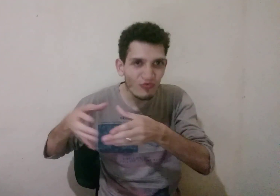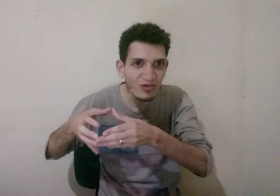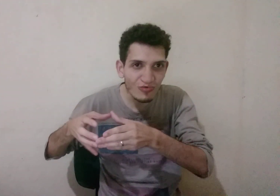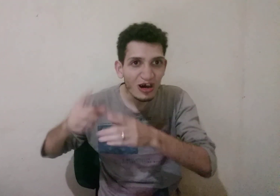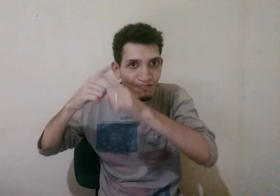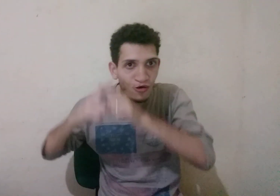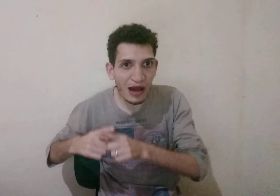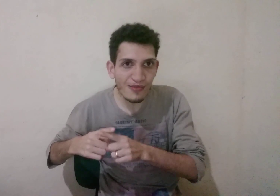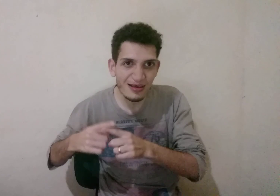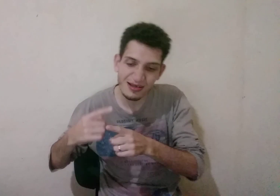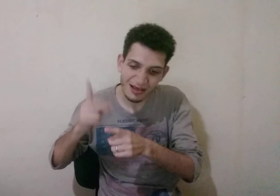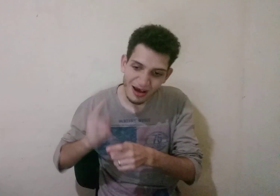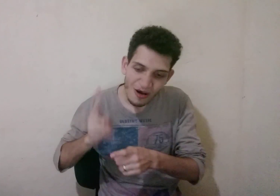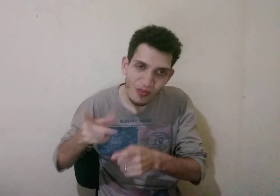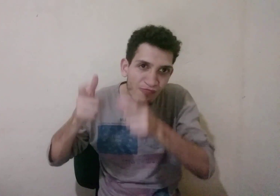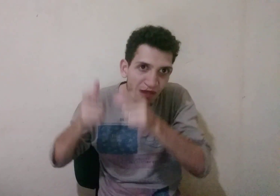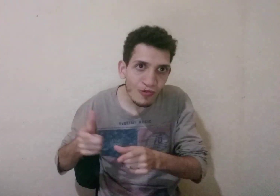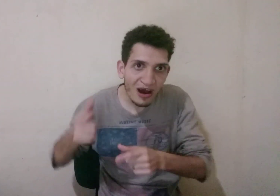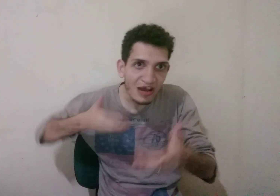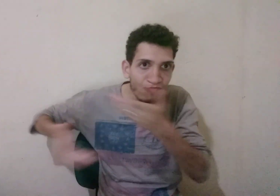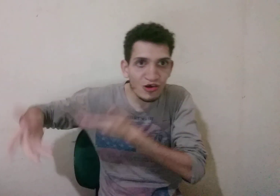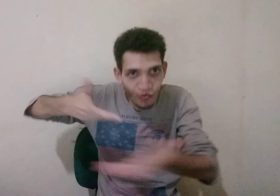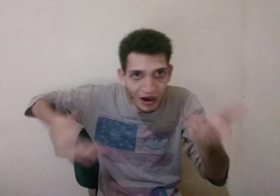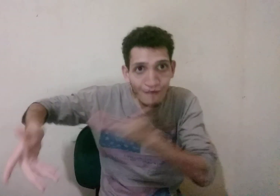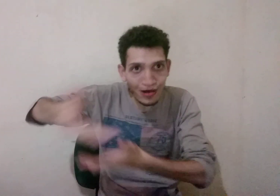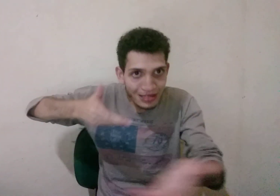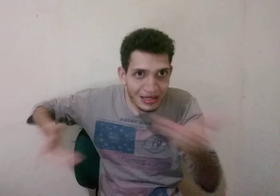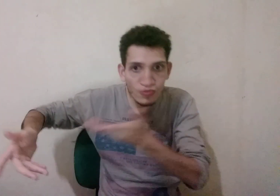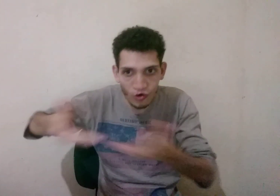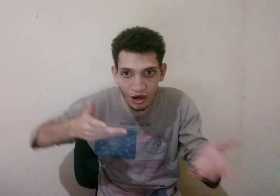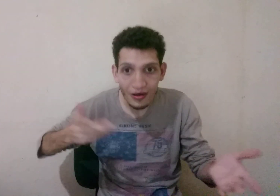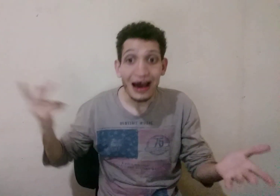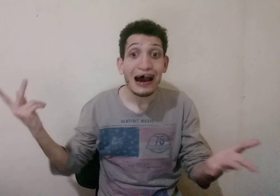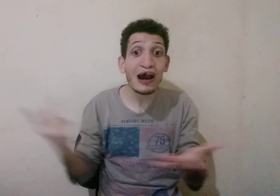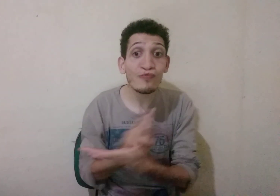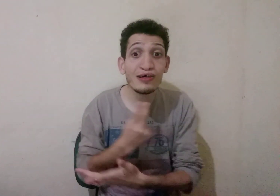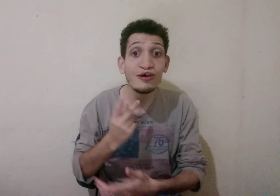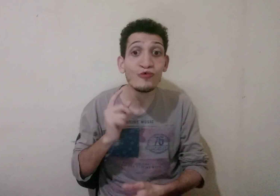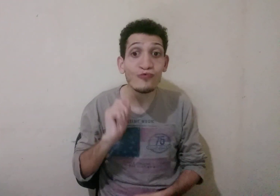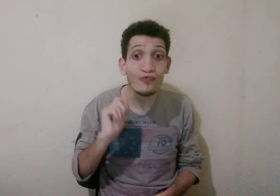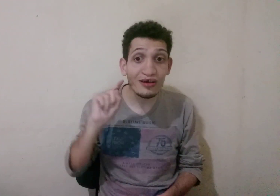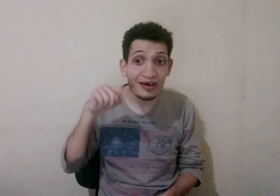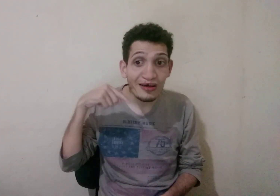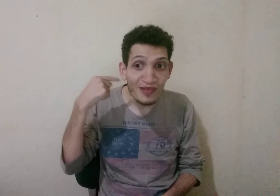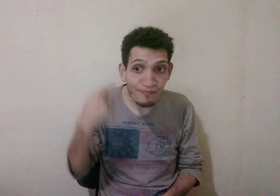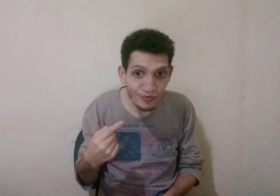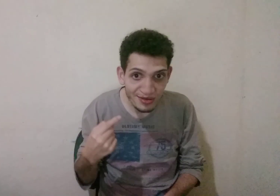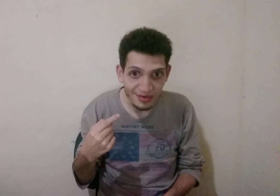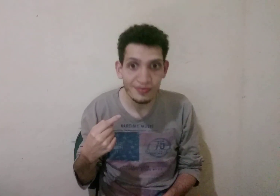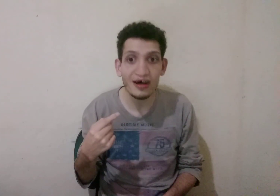grupinho, campeonato assim, no mesmo lugar, e começou a fazer essa troca. Acresceu o quê depois, né?